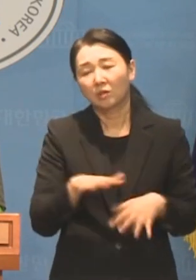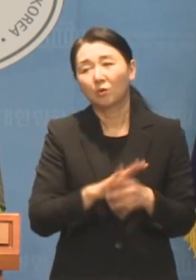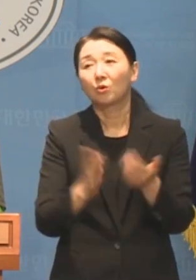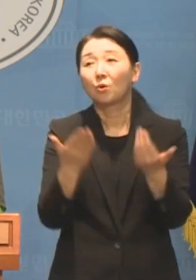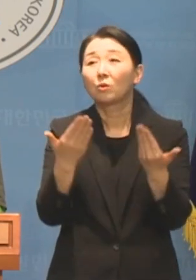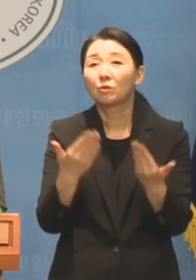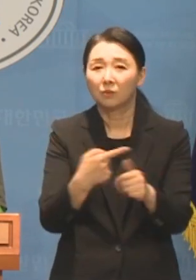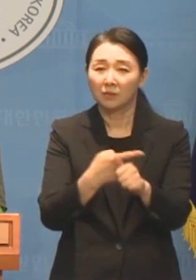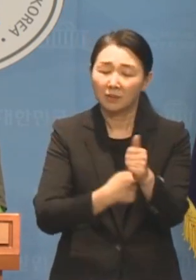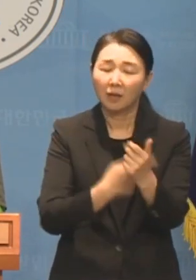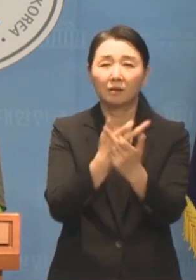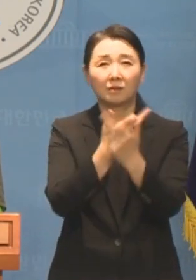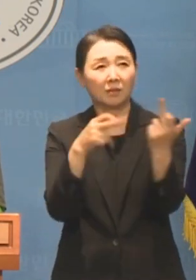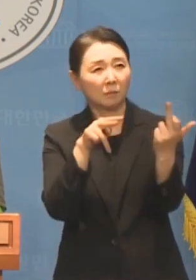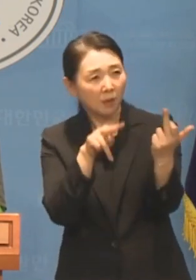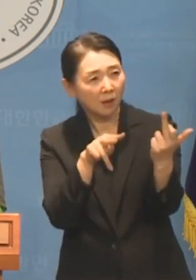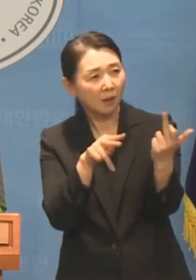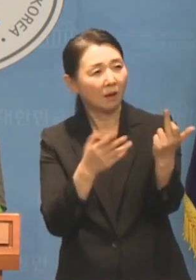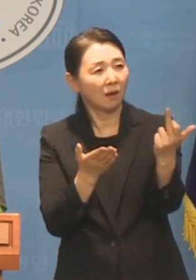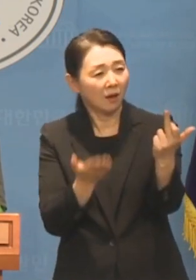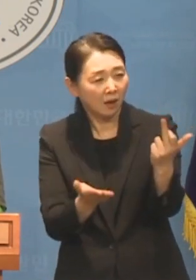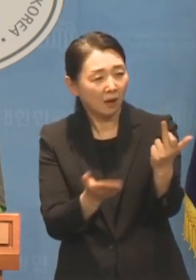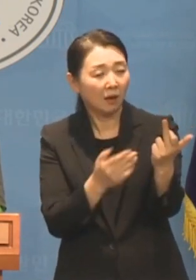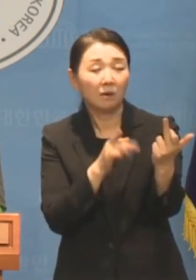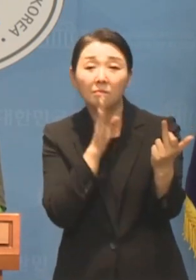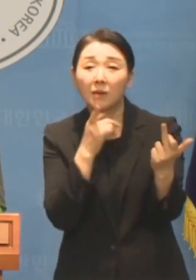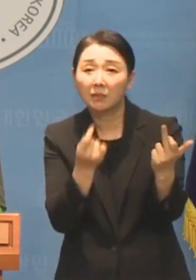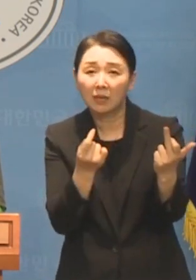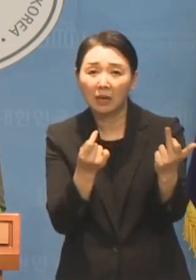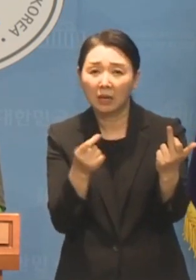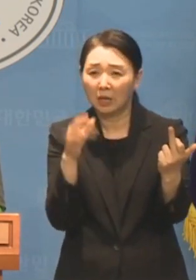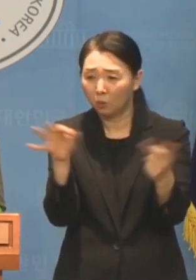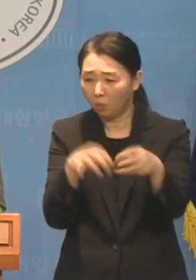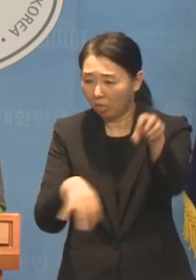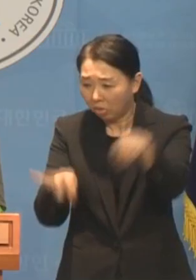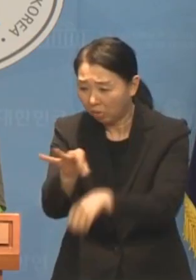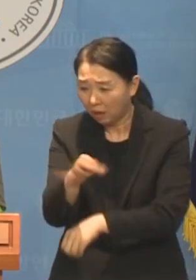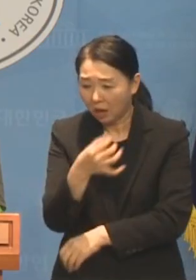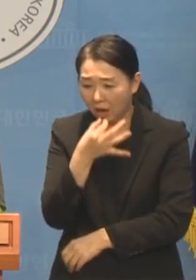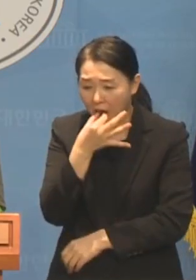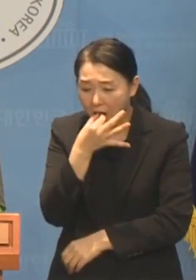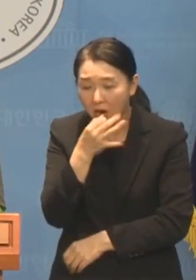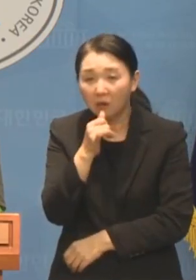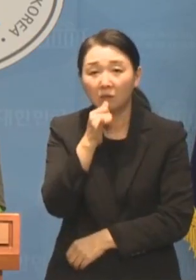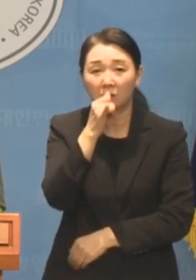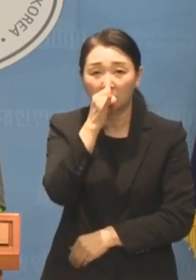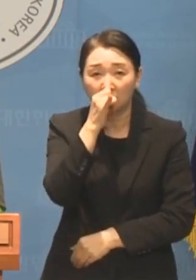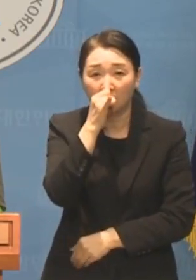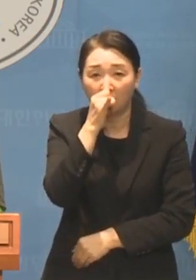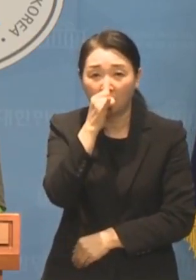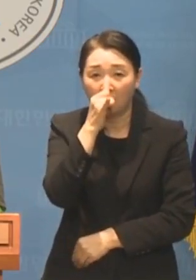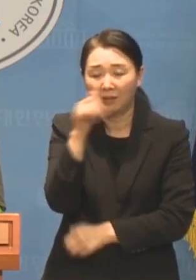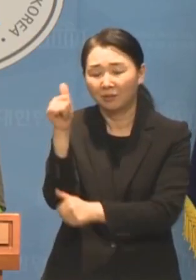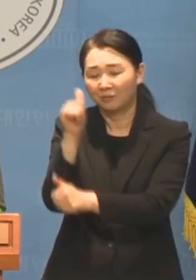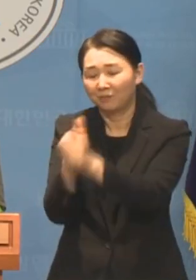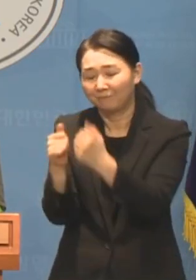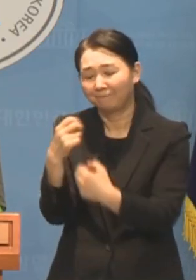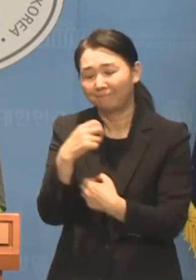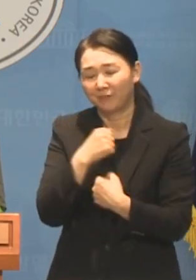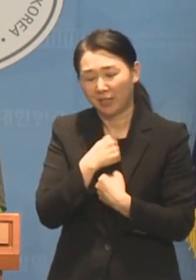위로해주는 자연의 경이로움조차 돈으로 바꾸려는 탐욕과 오랜 세월 대대로 자리를 지키며